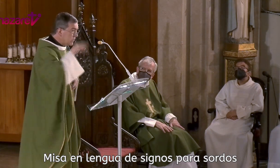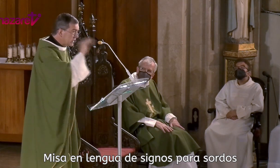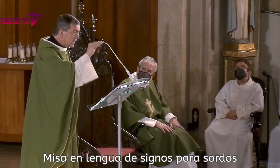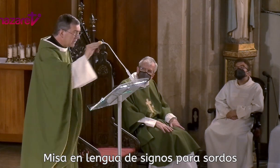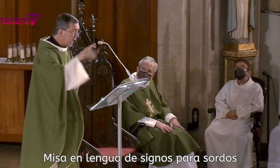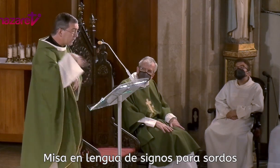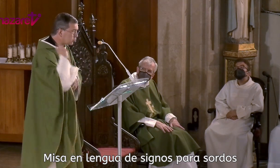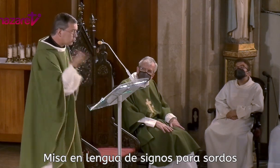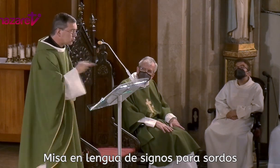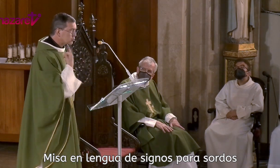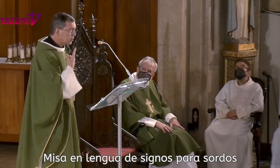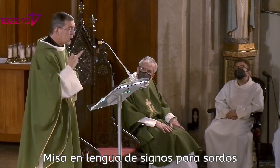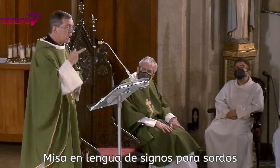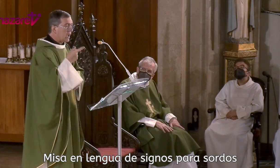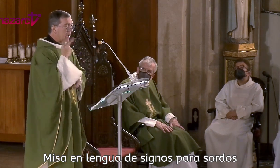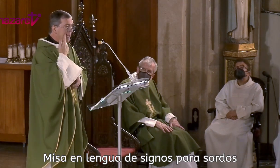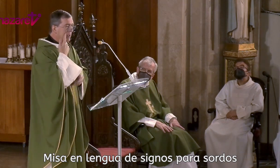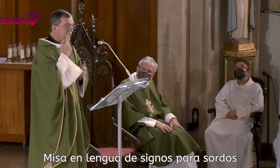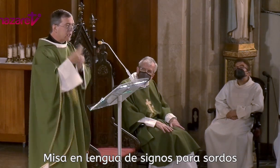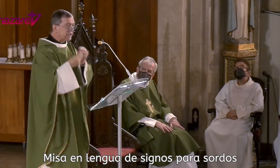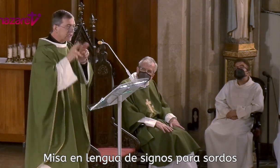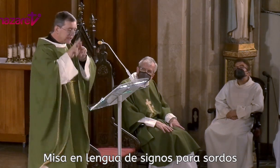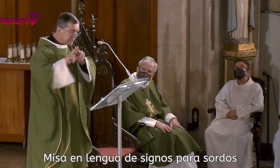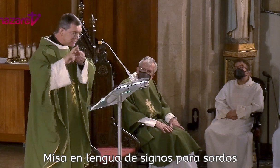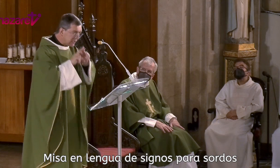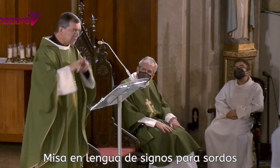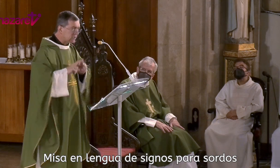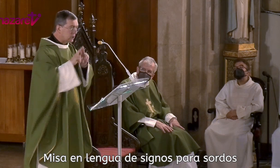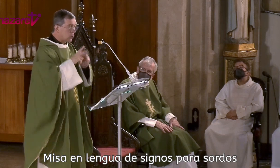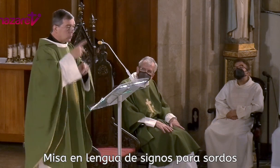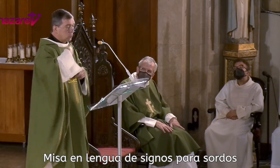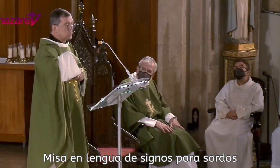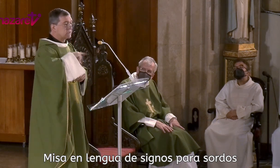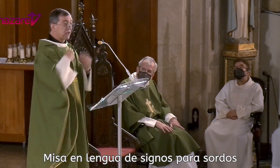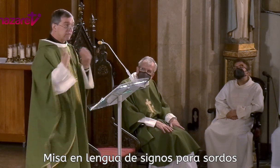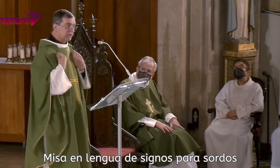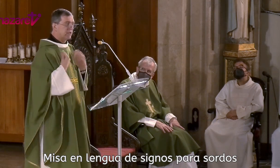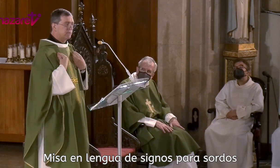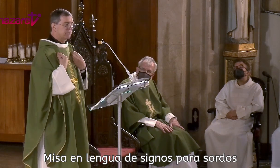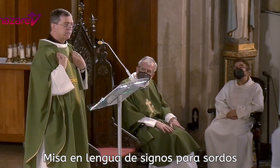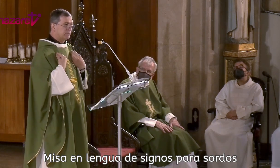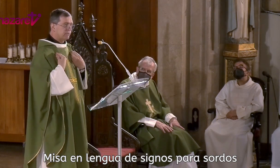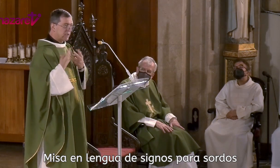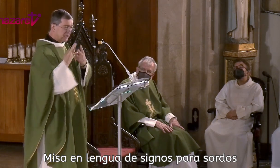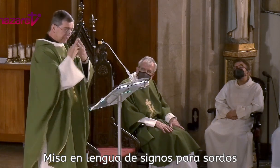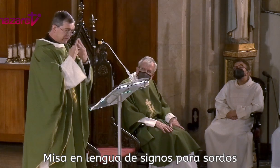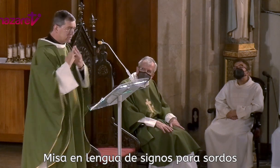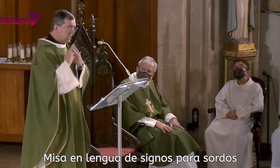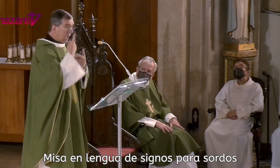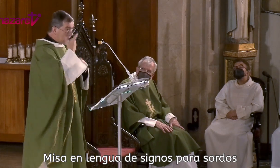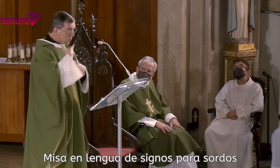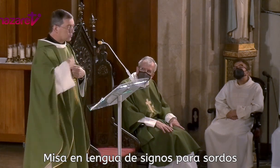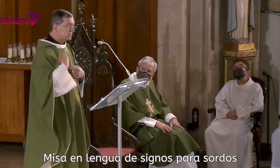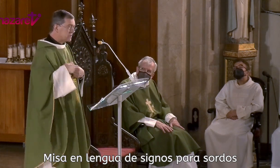llama a todos a revisar nuestra vida, revisar a uno mismo.